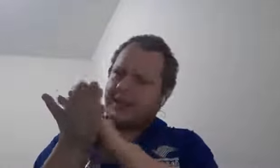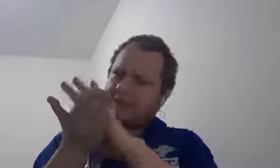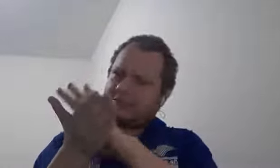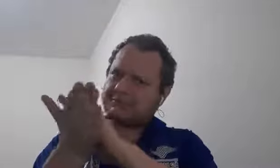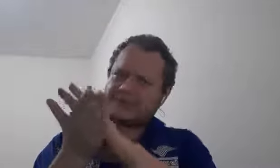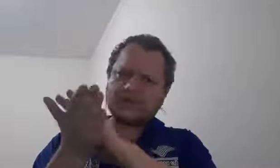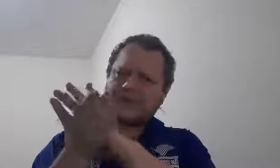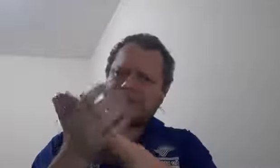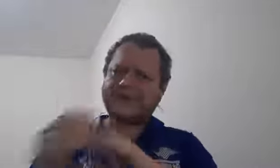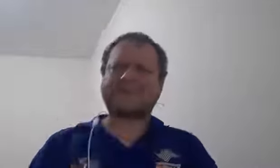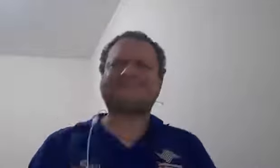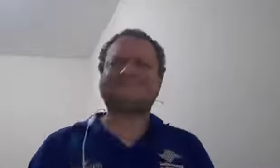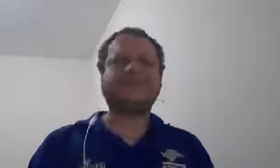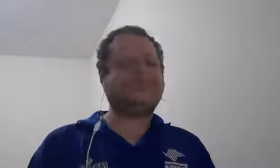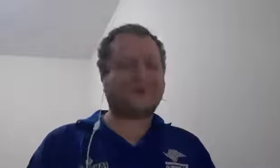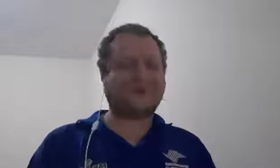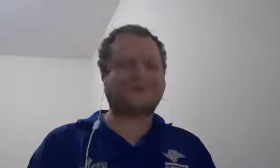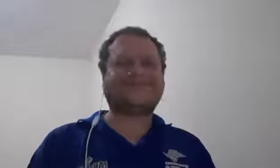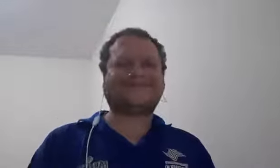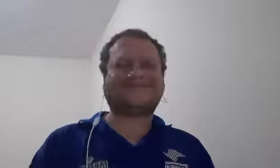é sinal de brigadeiro. E pronto.